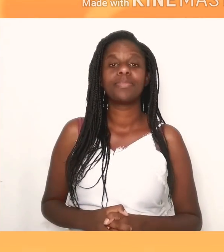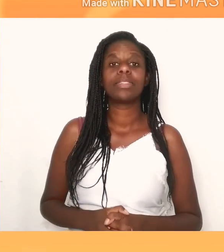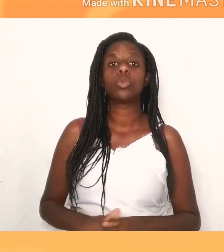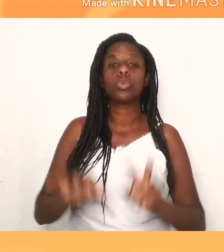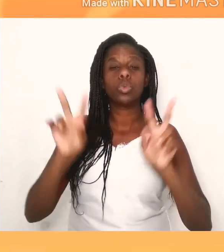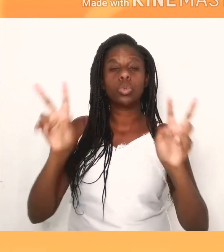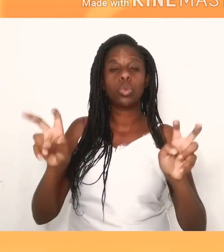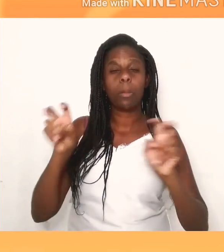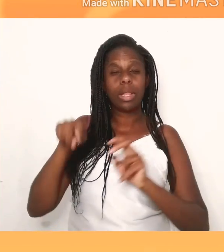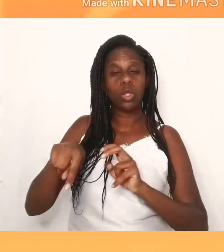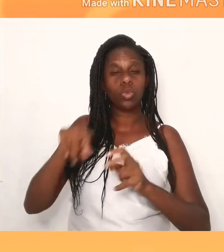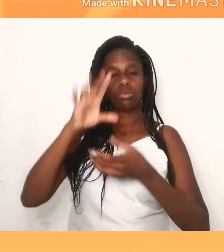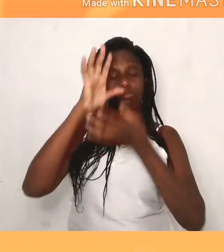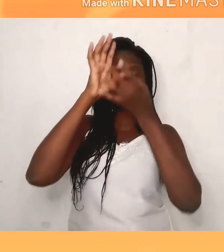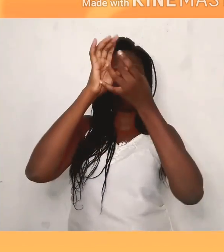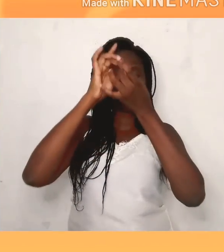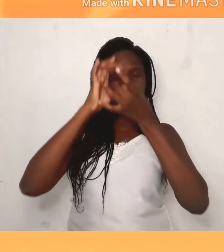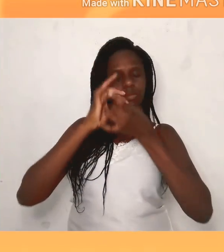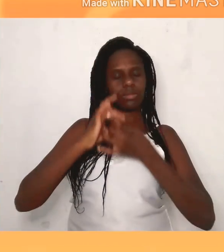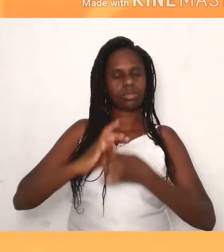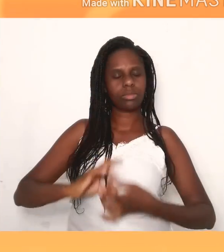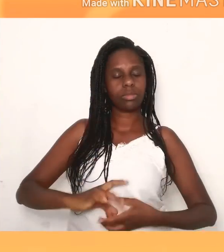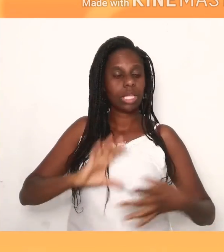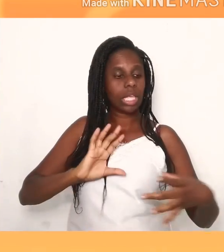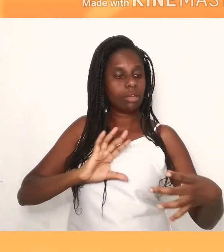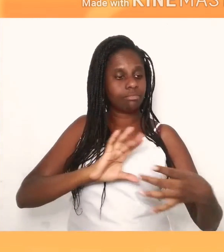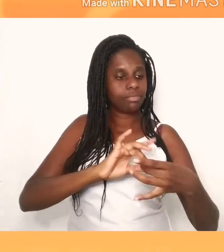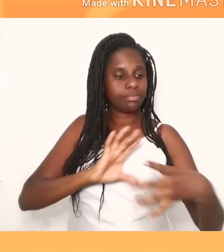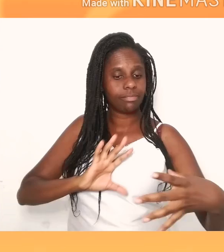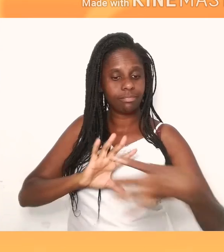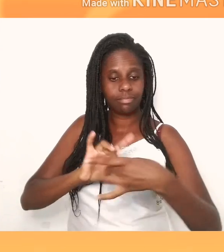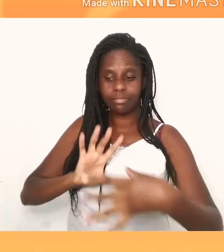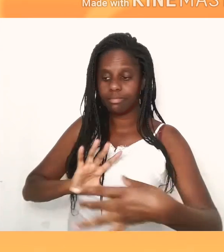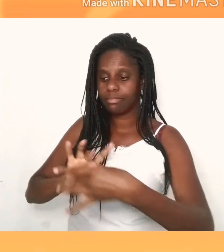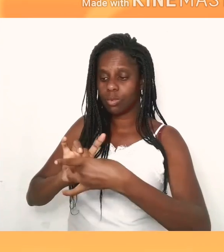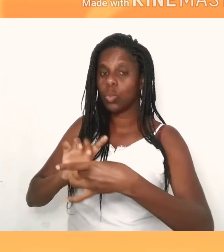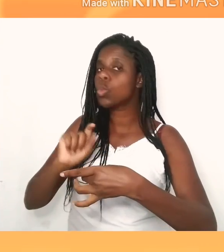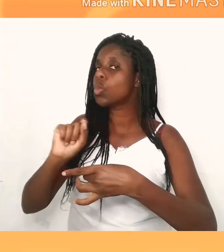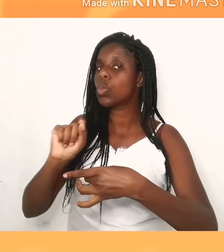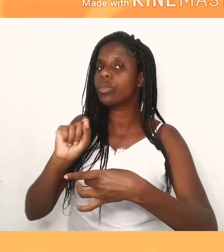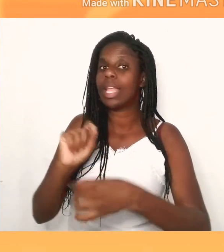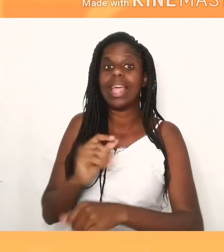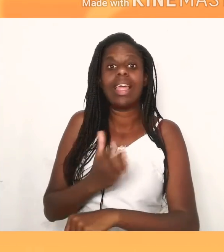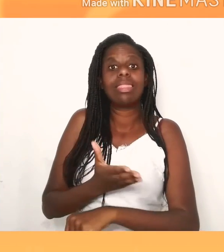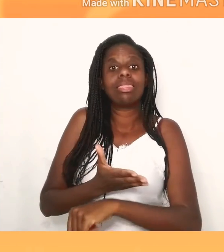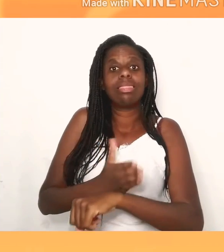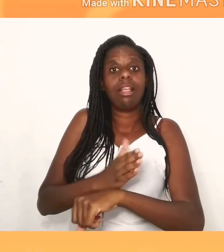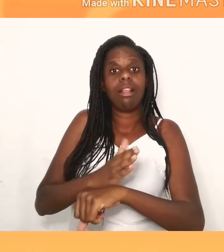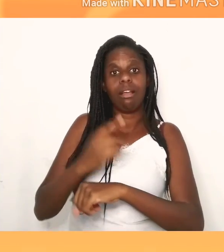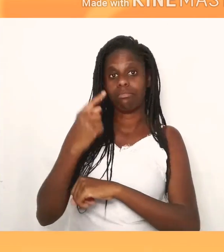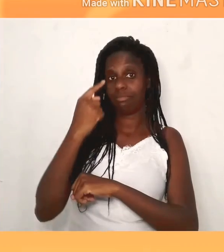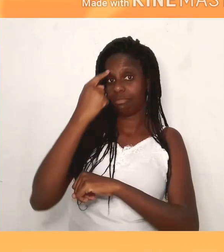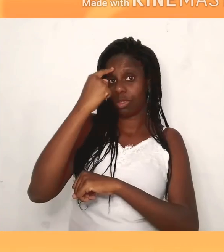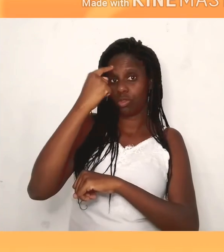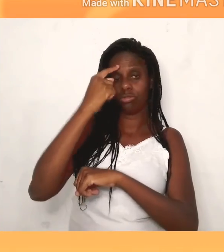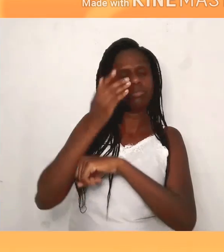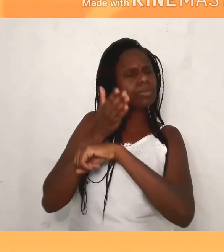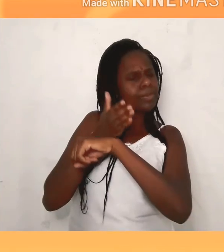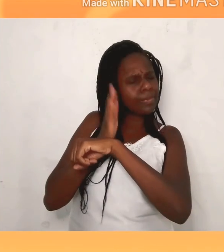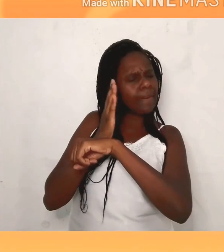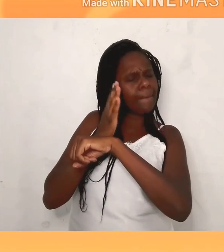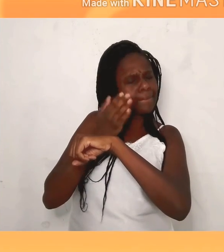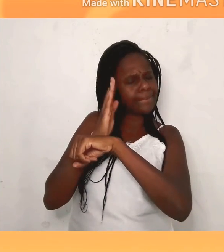Então, esse aspecto da integração do yoga é um aspecto que você treina a sua